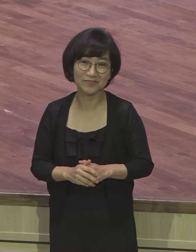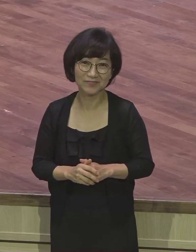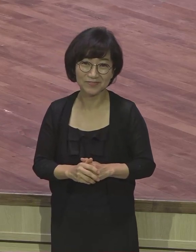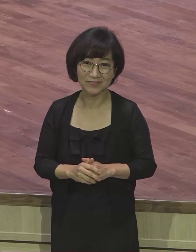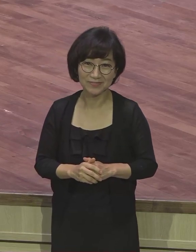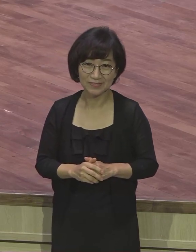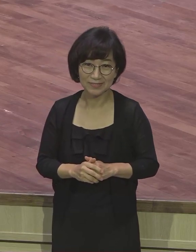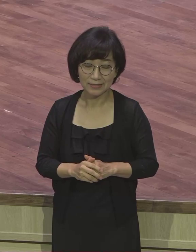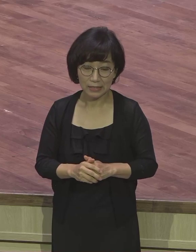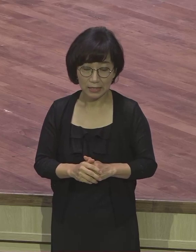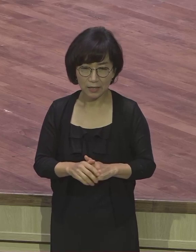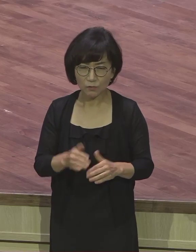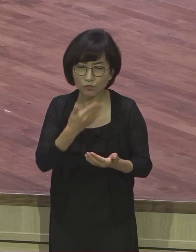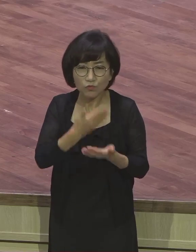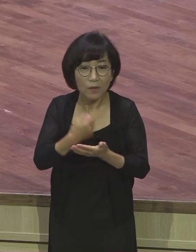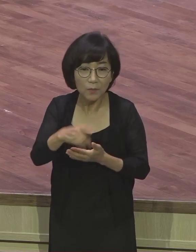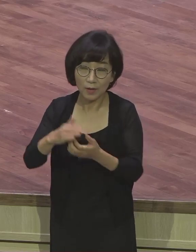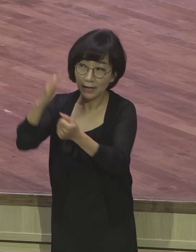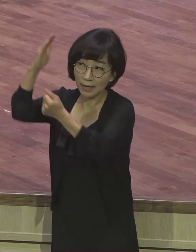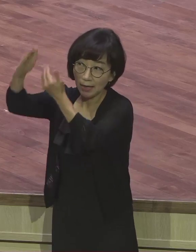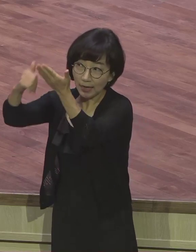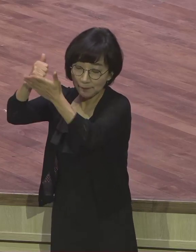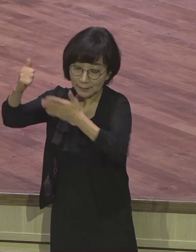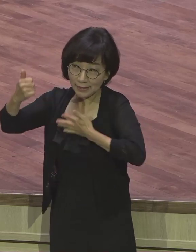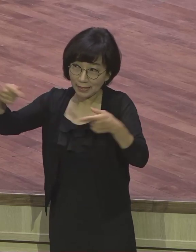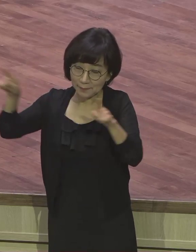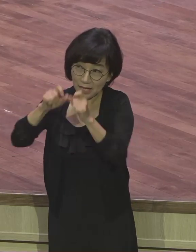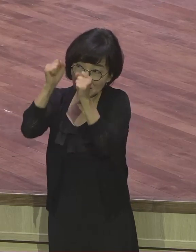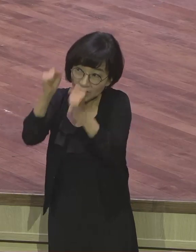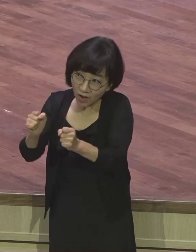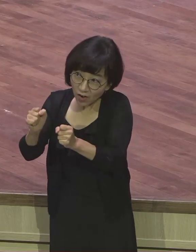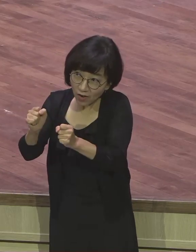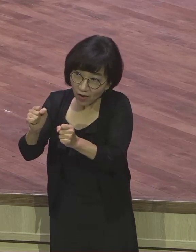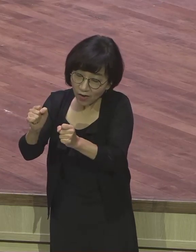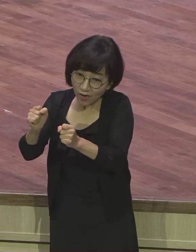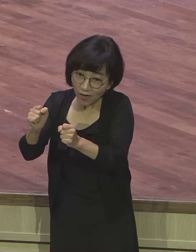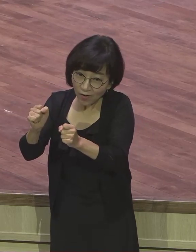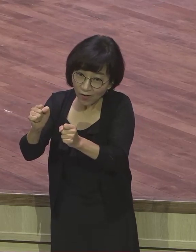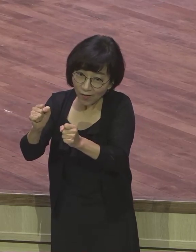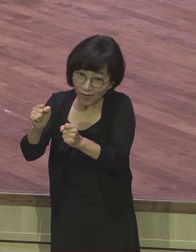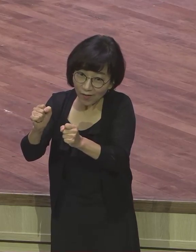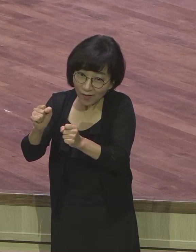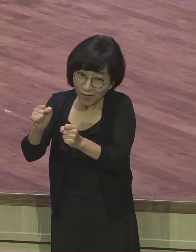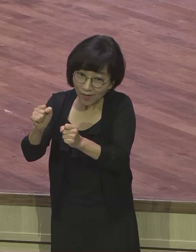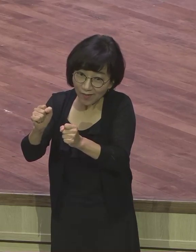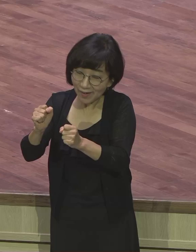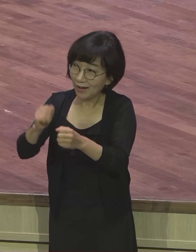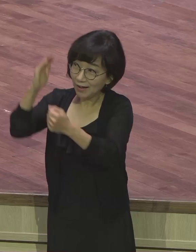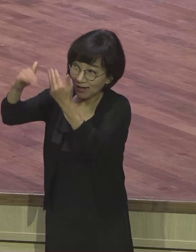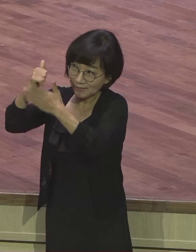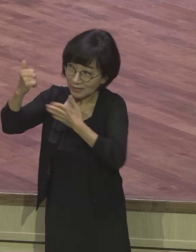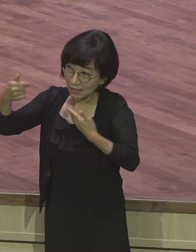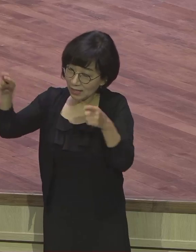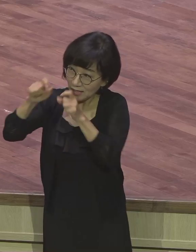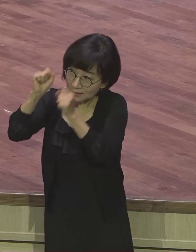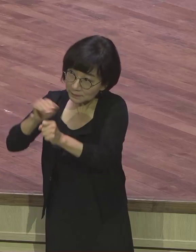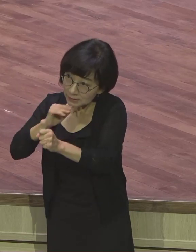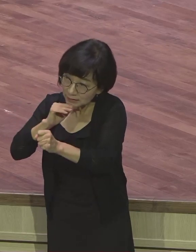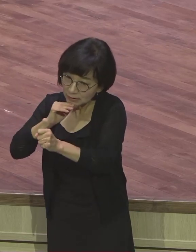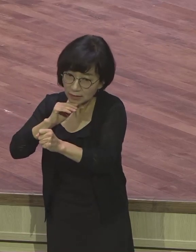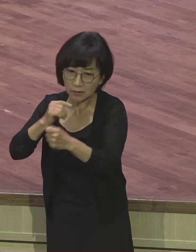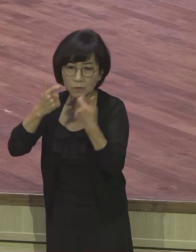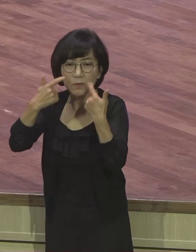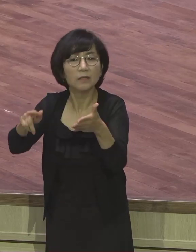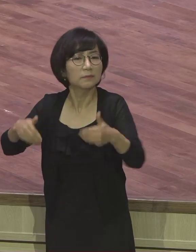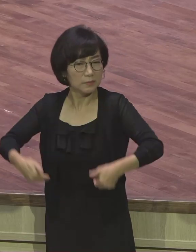하나님과 지금 내가 함께 하느냐 안 하느냐 이게 문제예요. 이 믿음이 문제입니다. 하나님이 나와 함께 하느냐 안 하느냐 이게 믿음